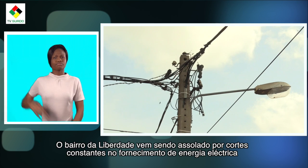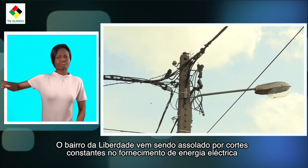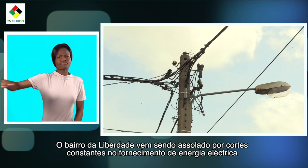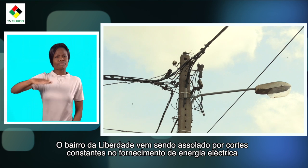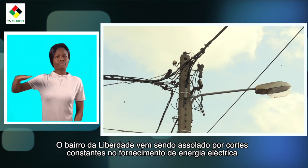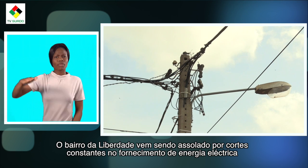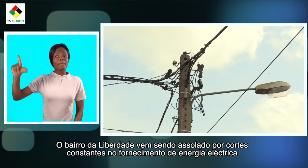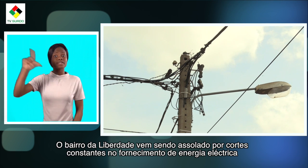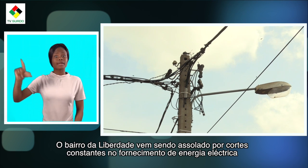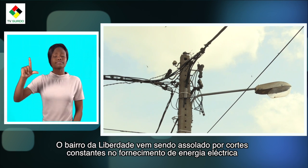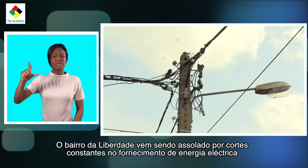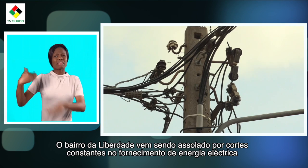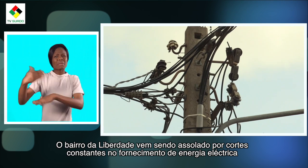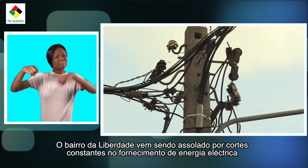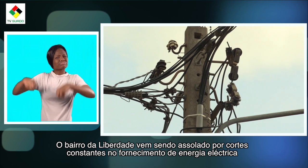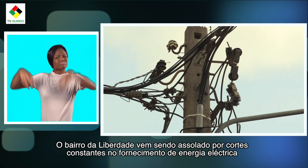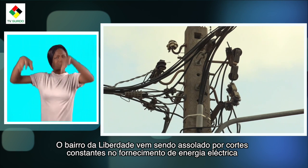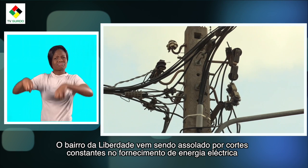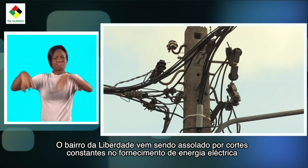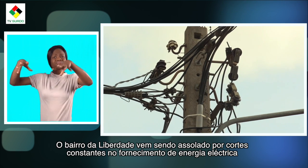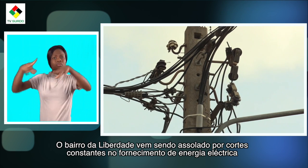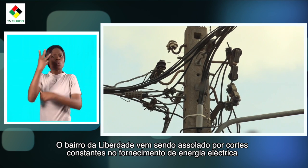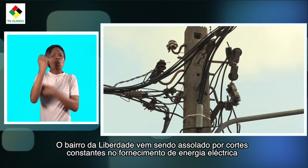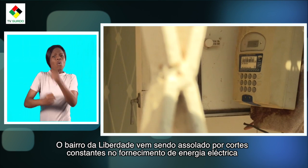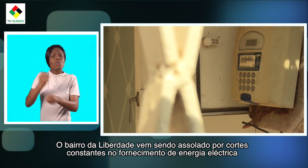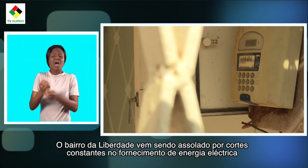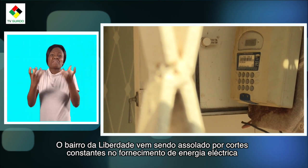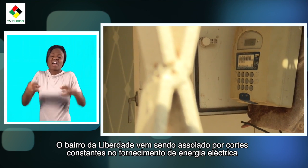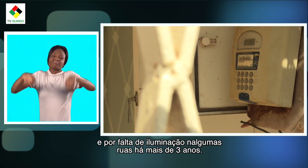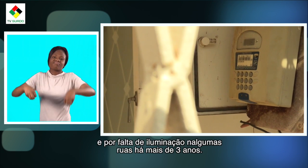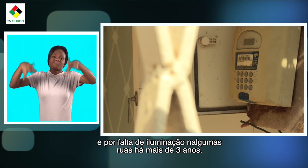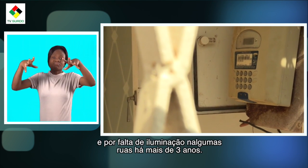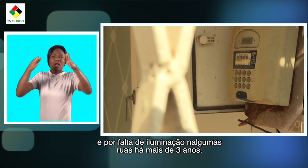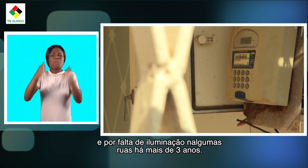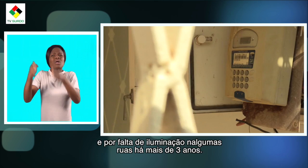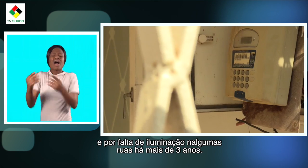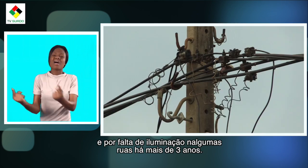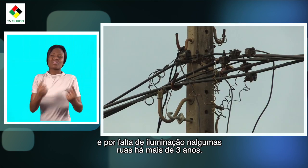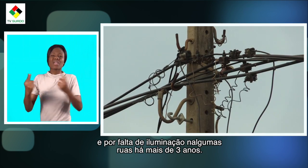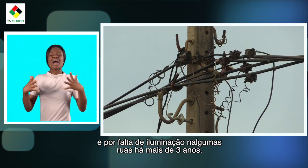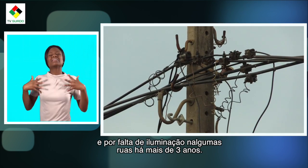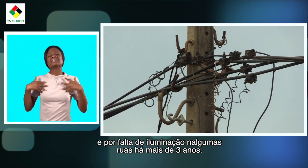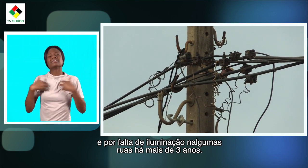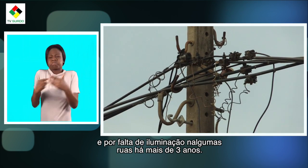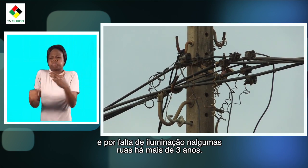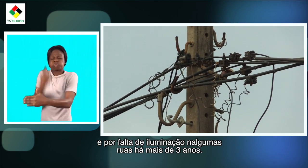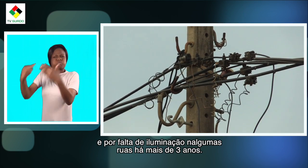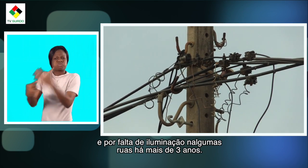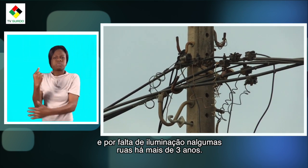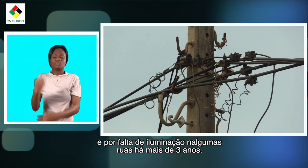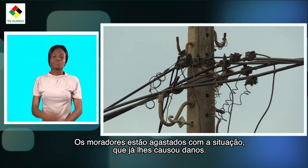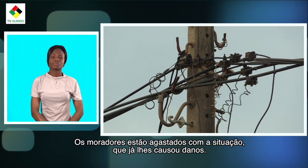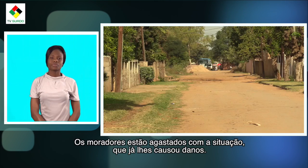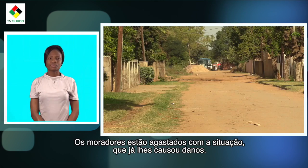o bairro da Liberdade vem sendo assolado por cortes constantes no fornecimento de energia elétrica e por falta de iluminação nalgumas ruas